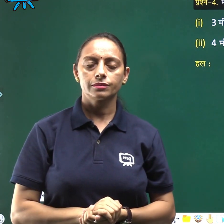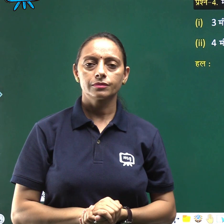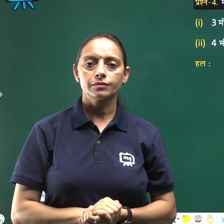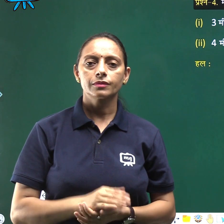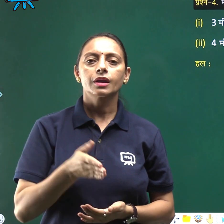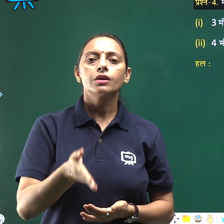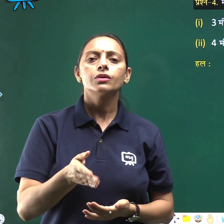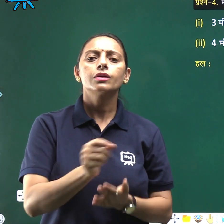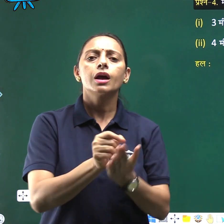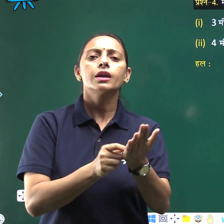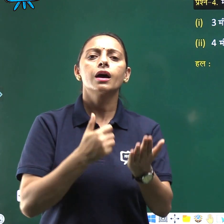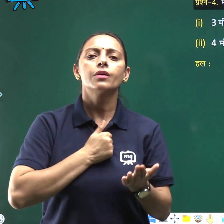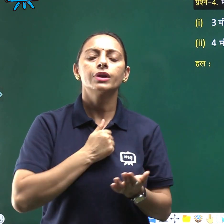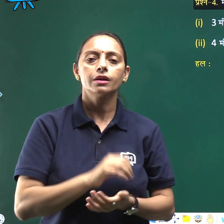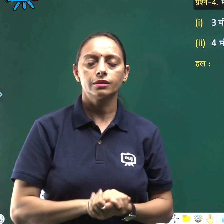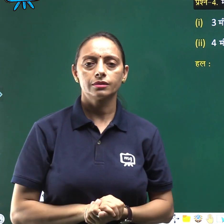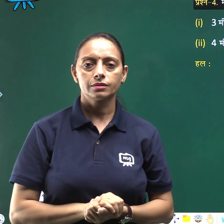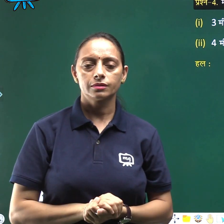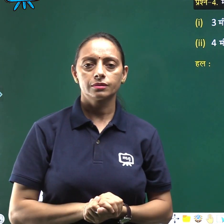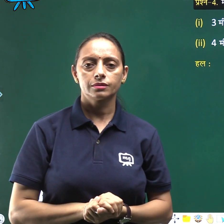तो क्या लिखा यहां पर हमने?